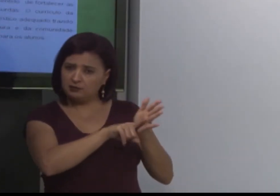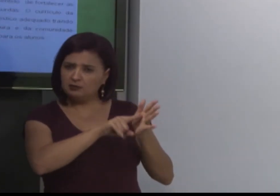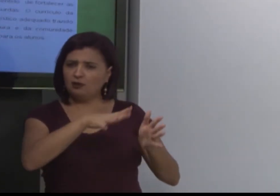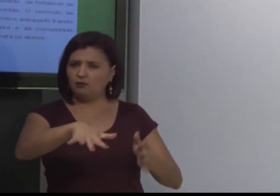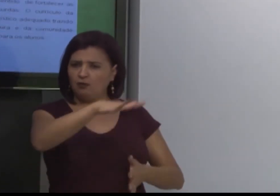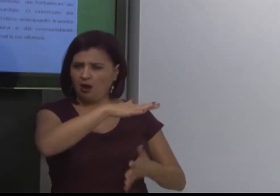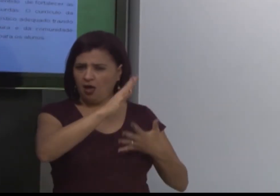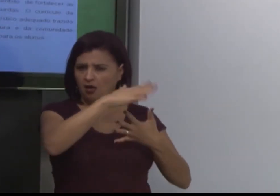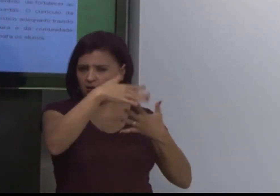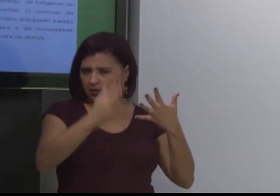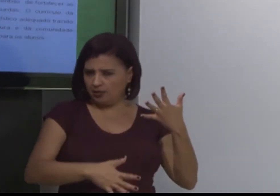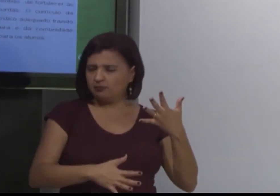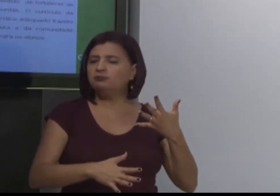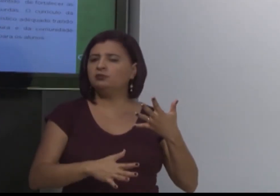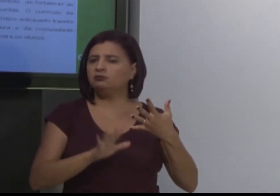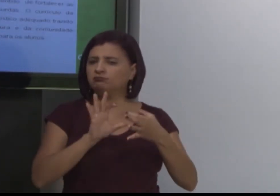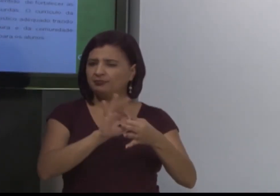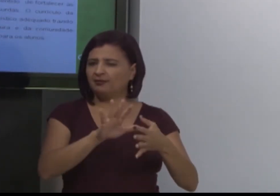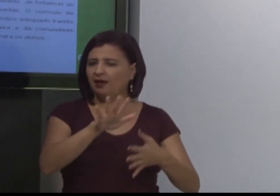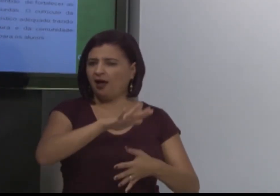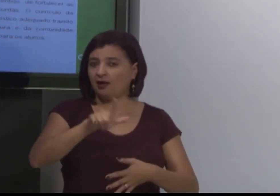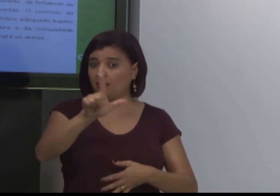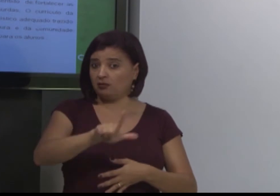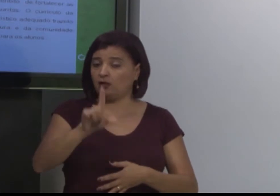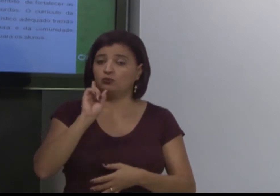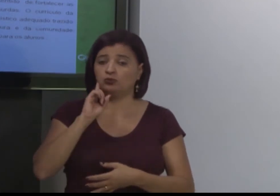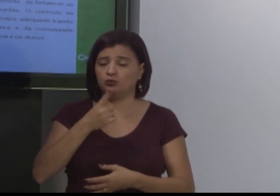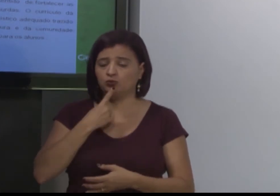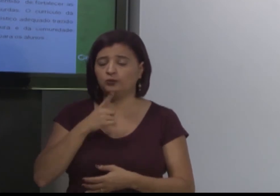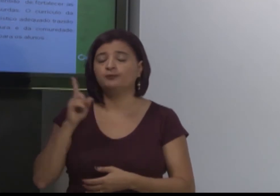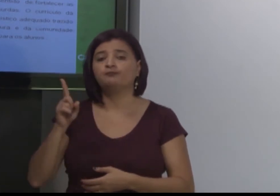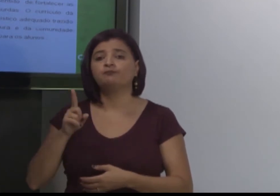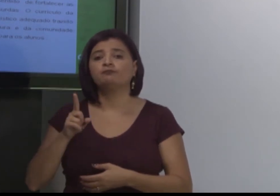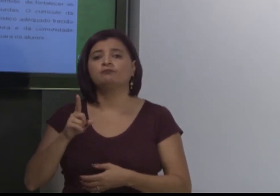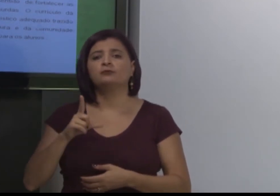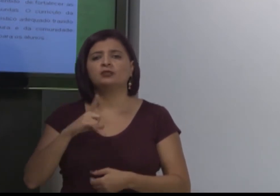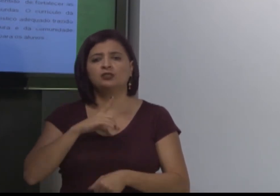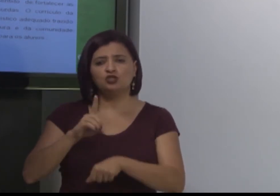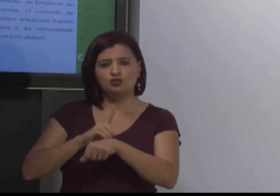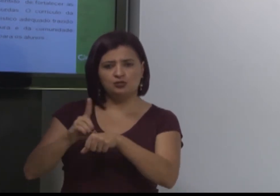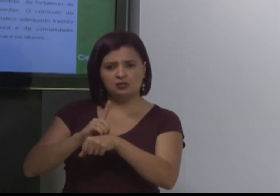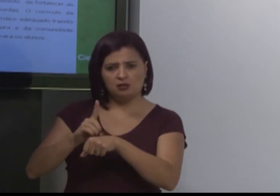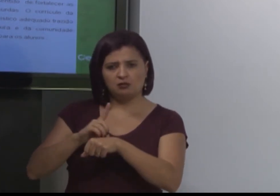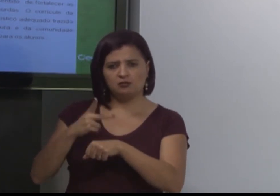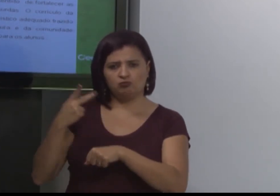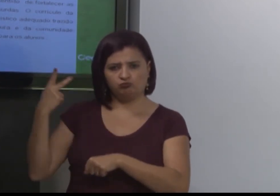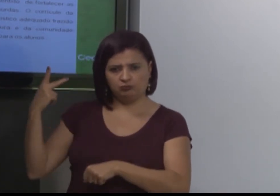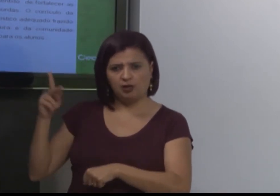Pesquisas relacionadas a Libras e a literatura surda. Nós temos a dissertação de